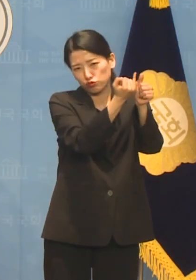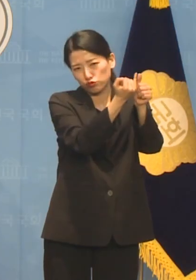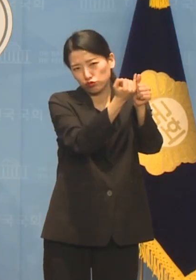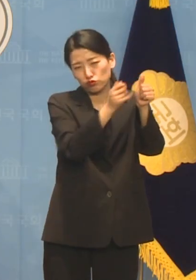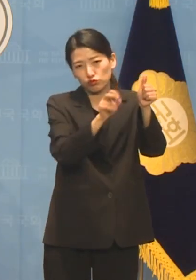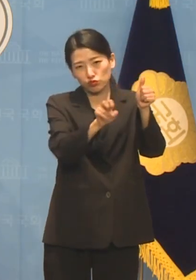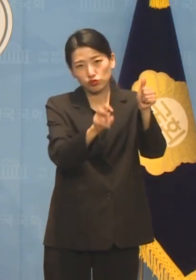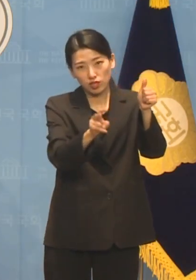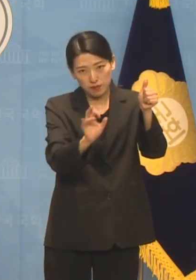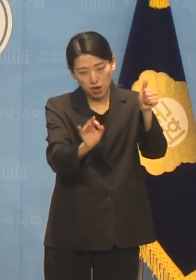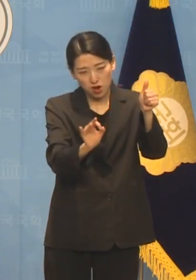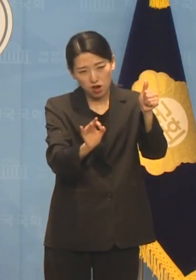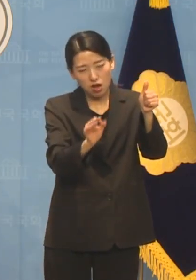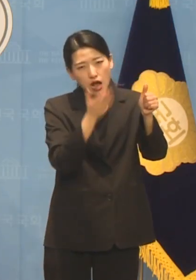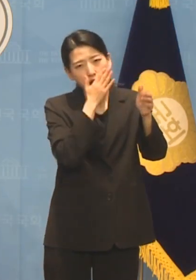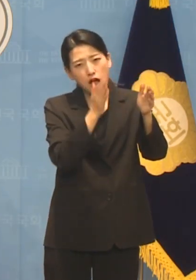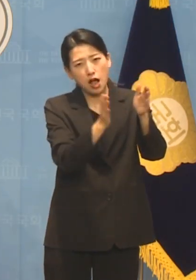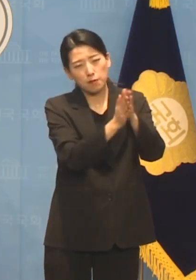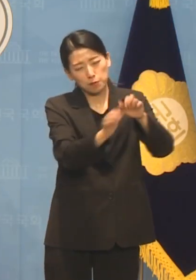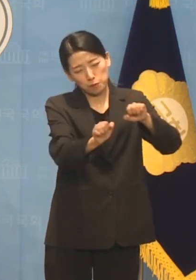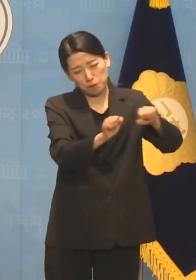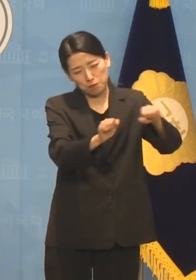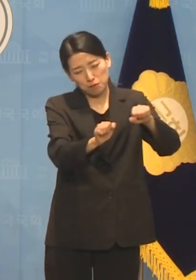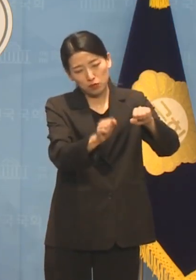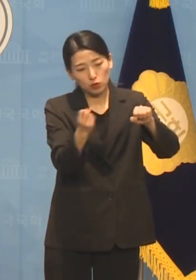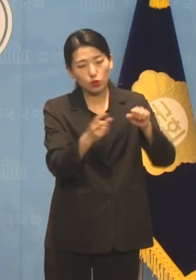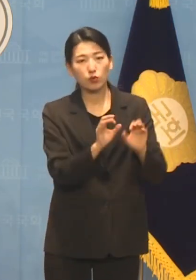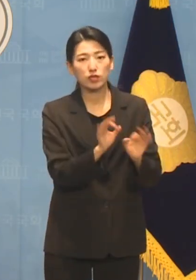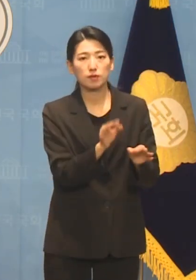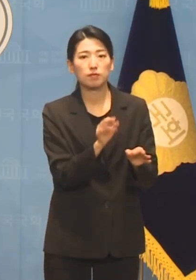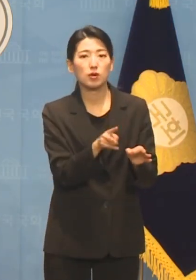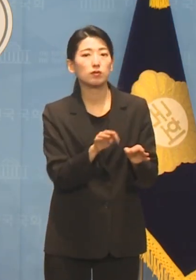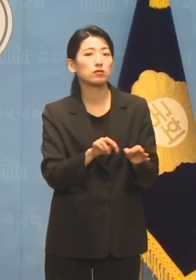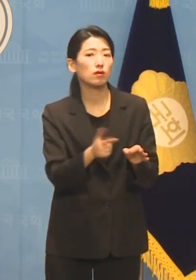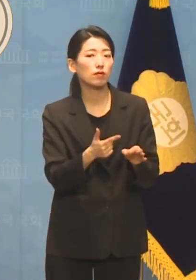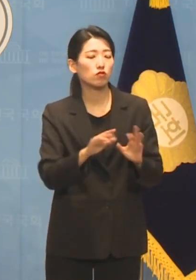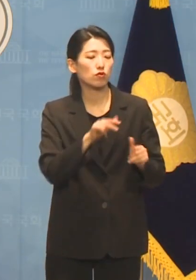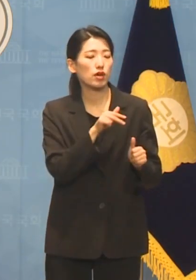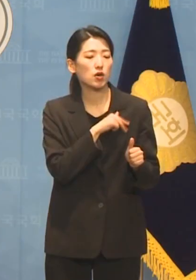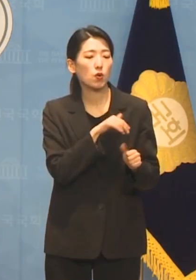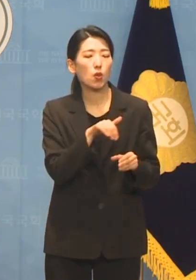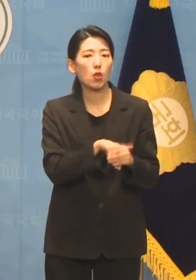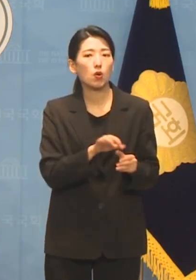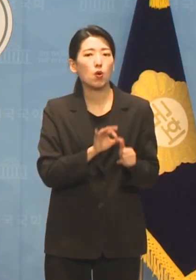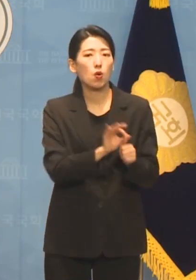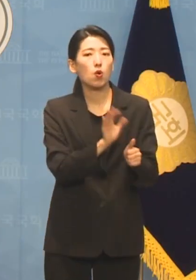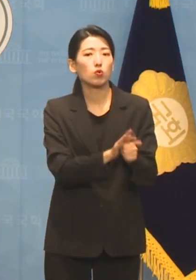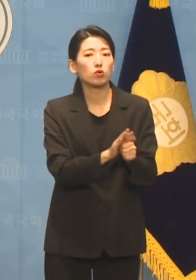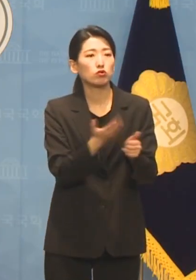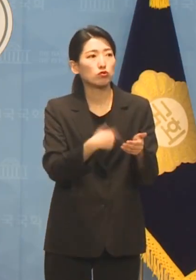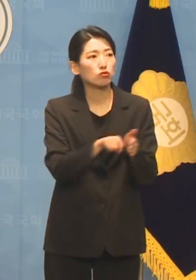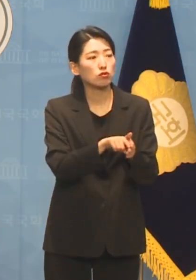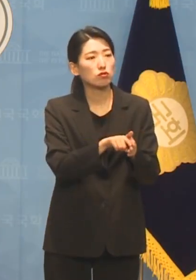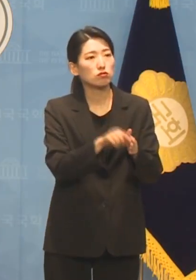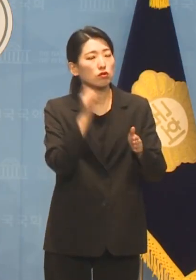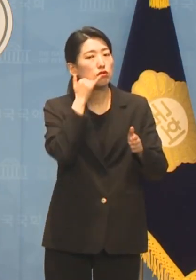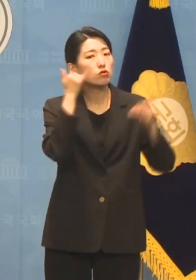사이에서 김영선 전 의원의 공천과 관련해서 직접적인 통화 녹취록이 나왔고 오세훈 시장과 이준석